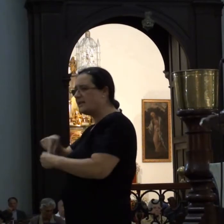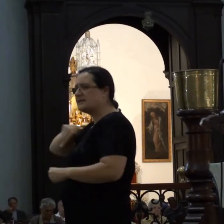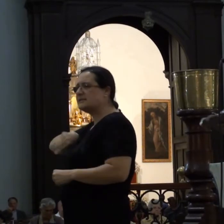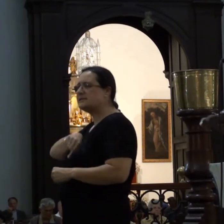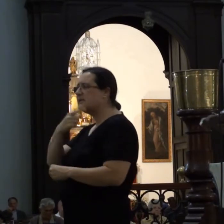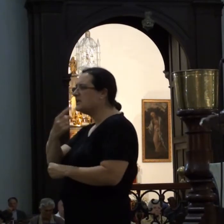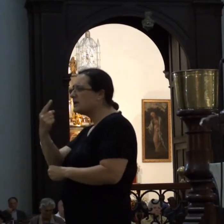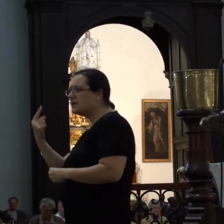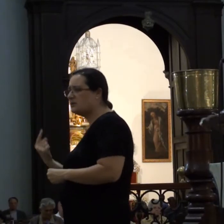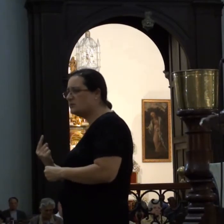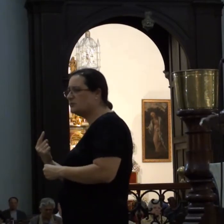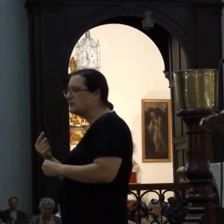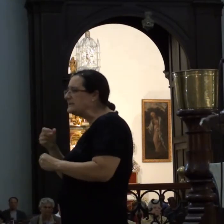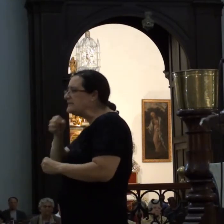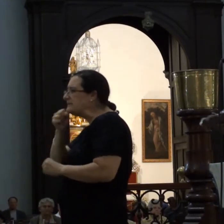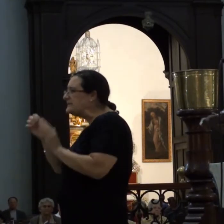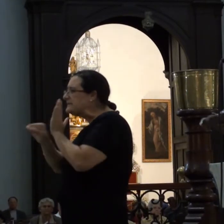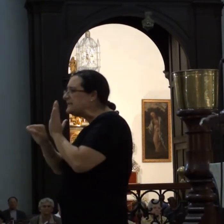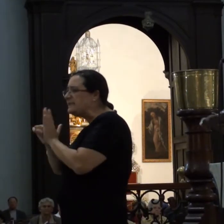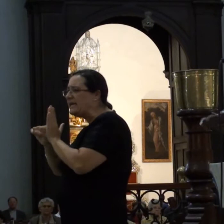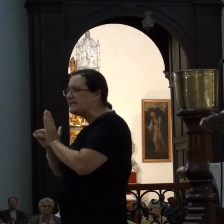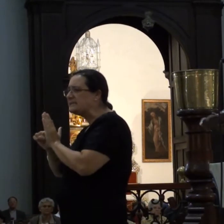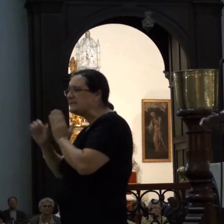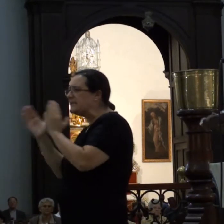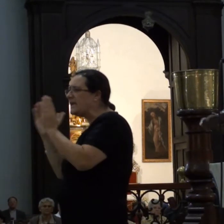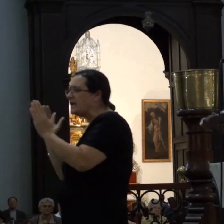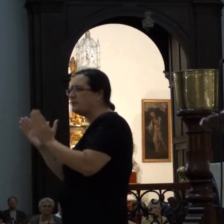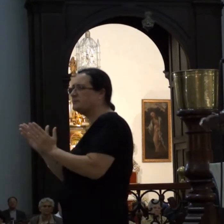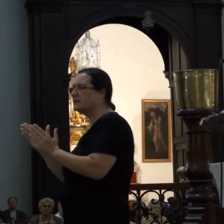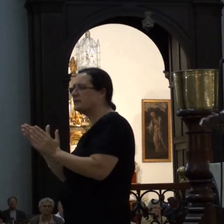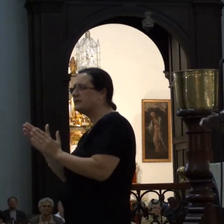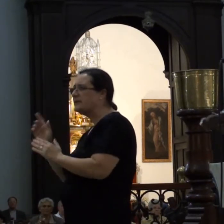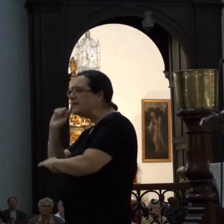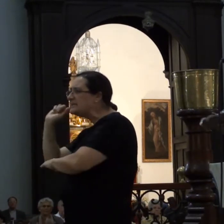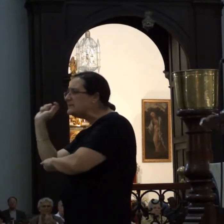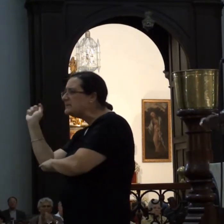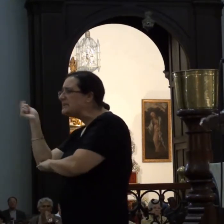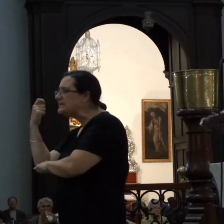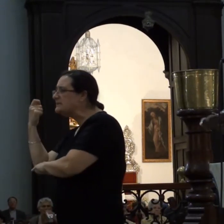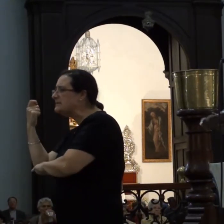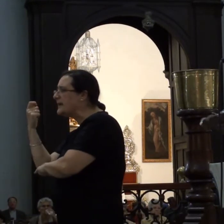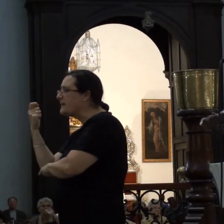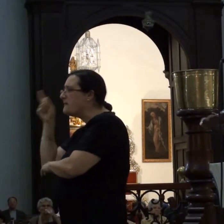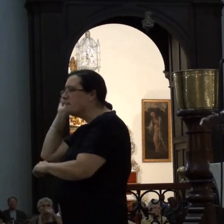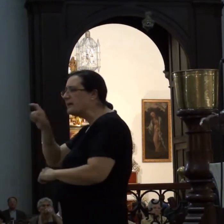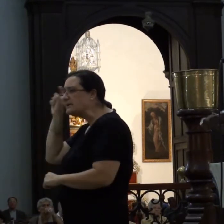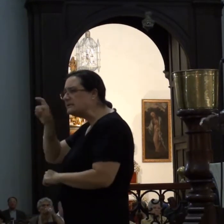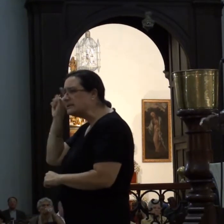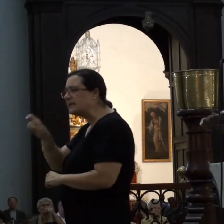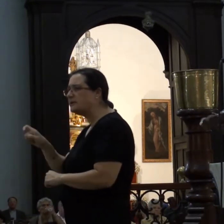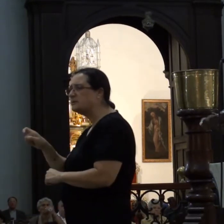en las señales de los tiempos en la insistencia del magisterio en su enseñanza